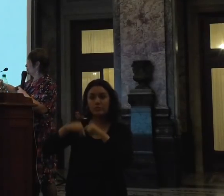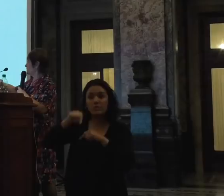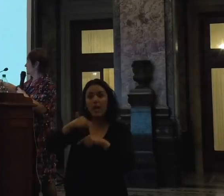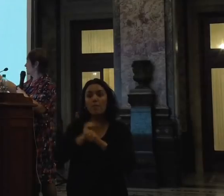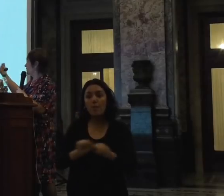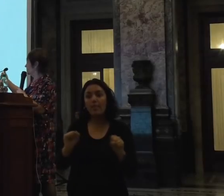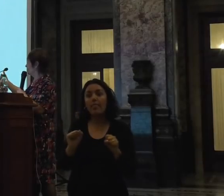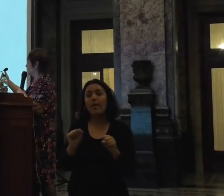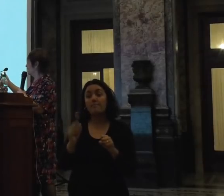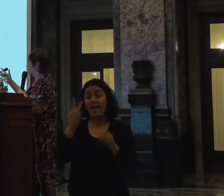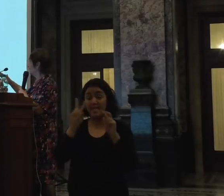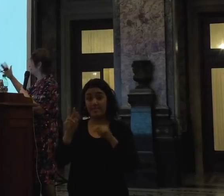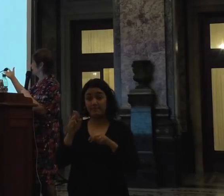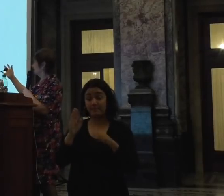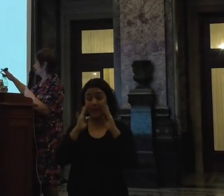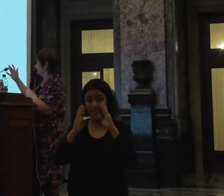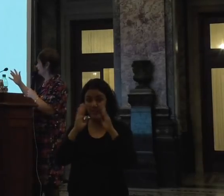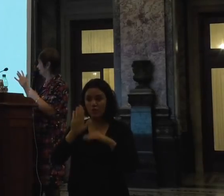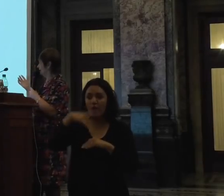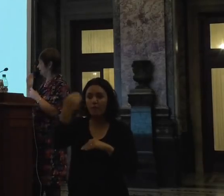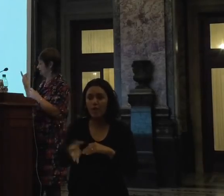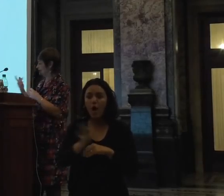atención exógena o la endógena, van a estar